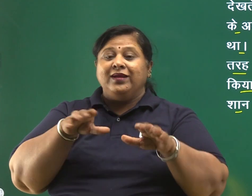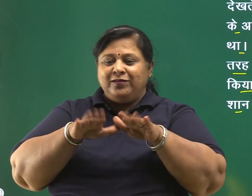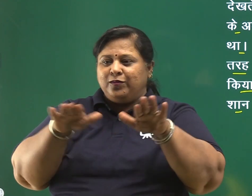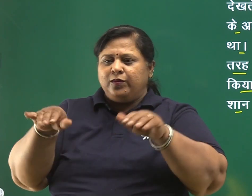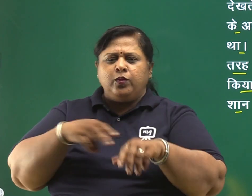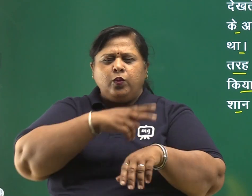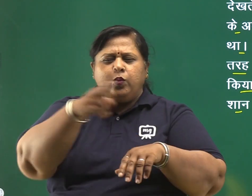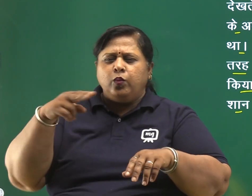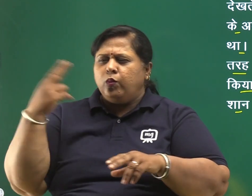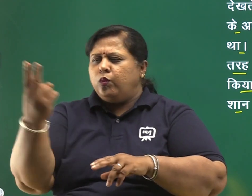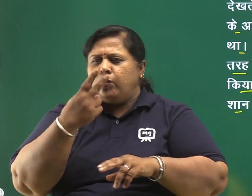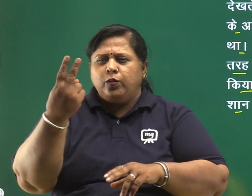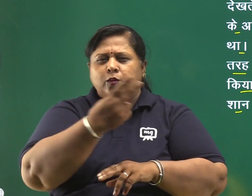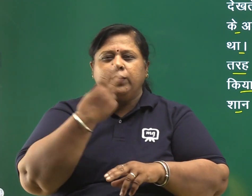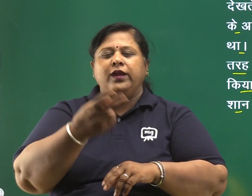घूम घूम के